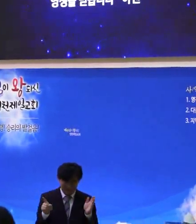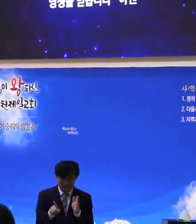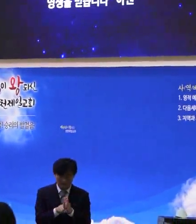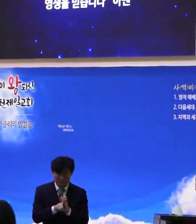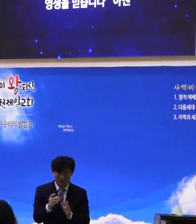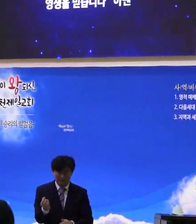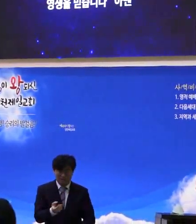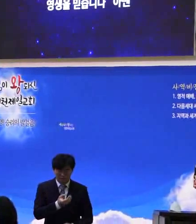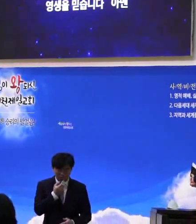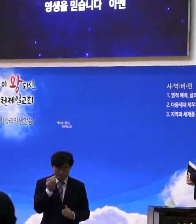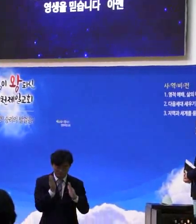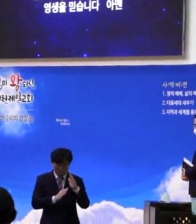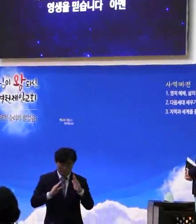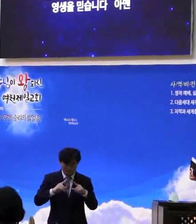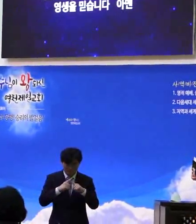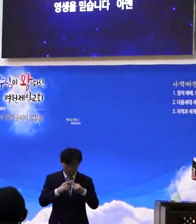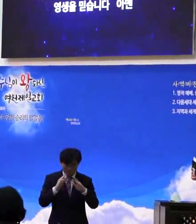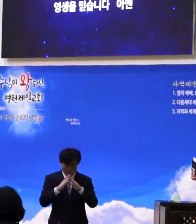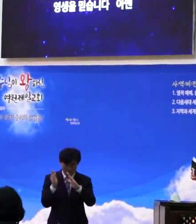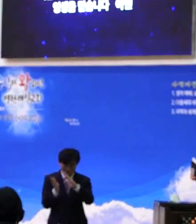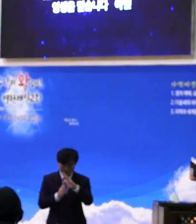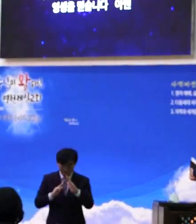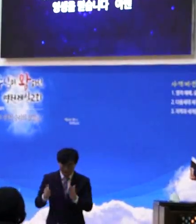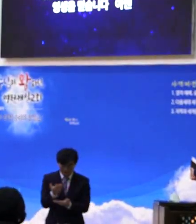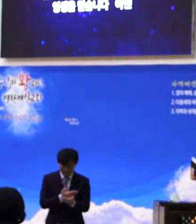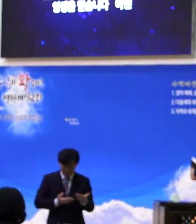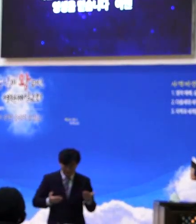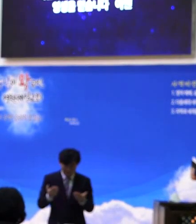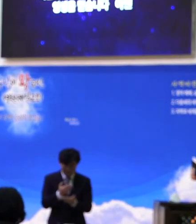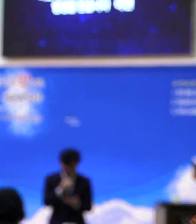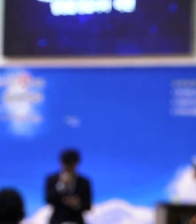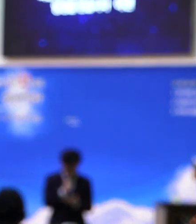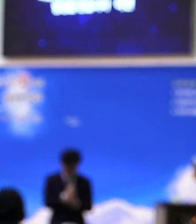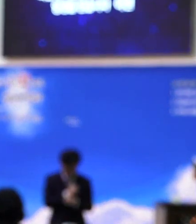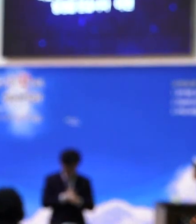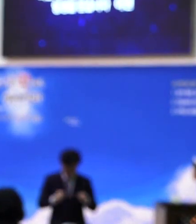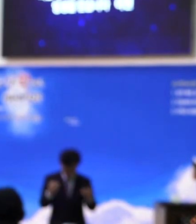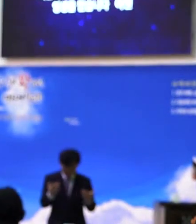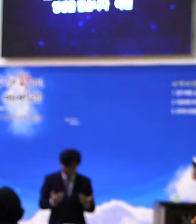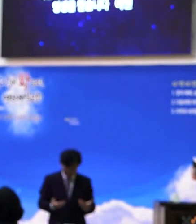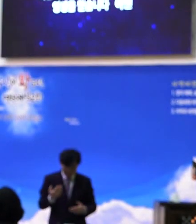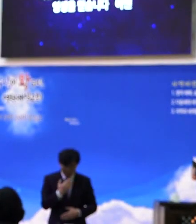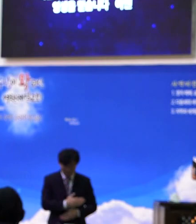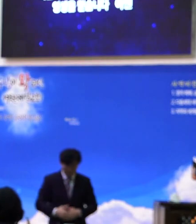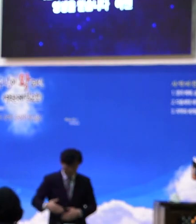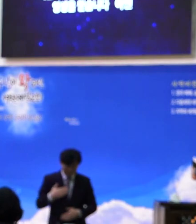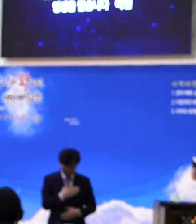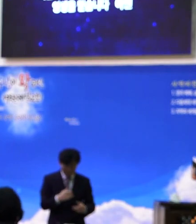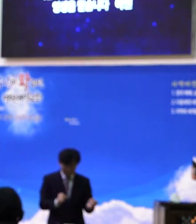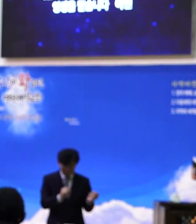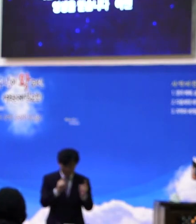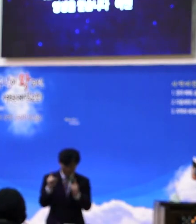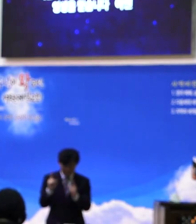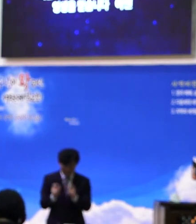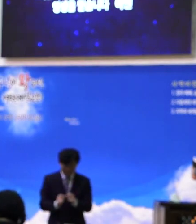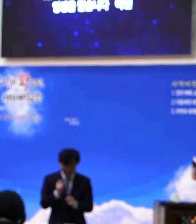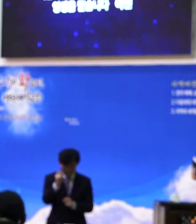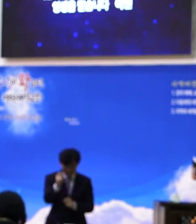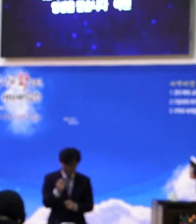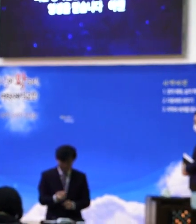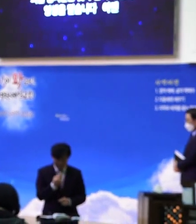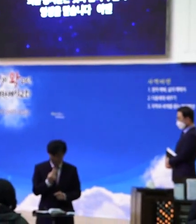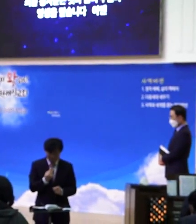성령을 믿으며 거룩한 공교회와 성도의 교제와 죄를 용서받는 것과 몸의